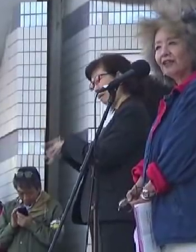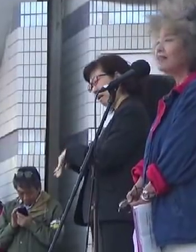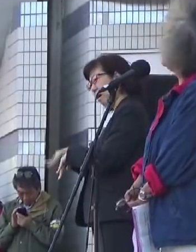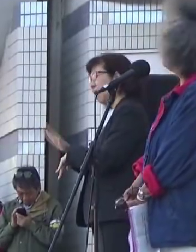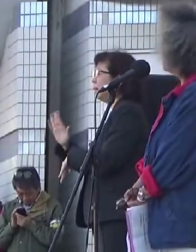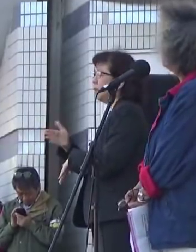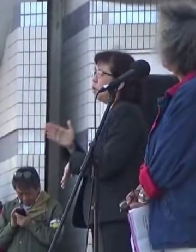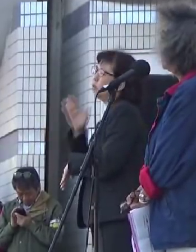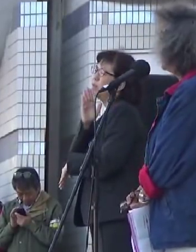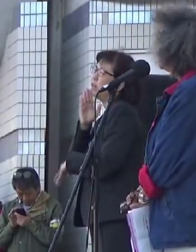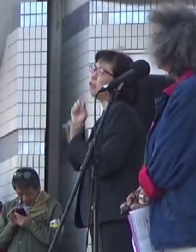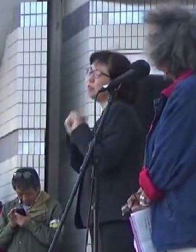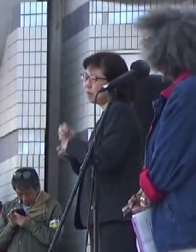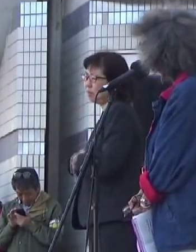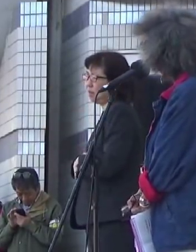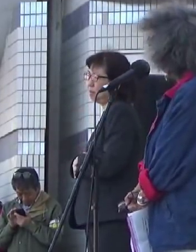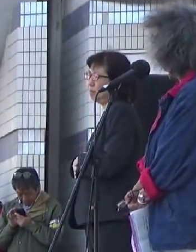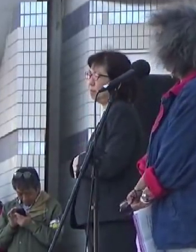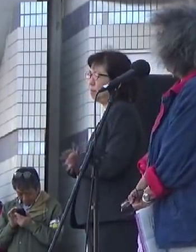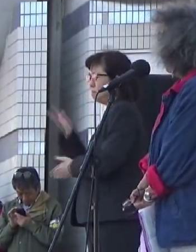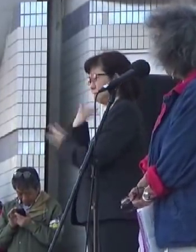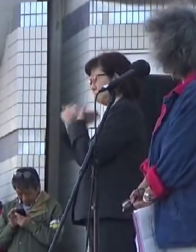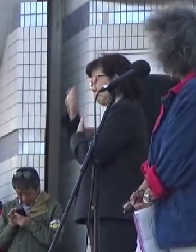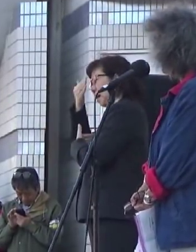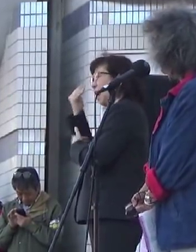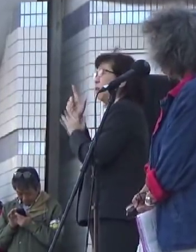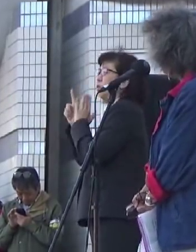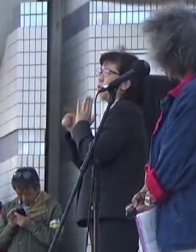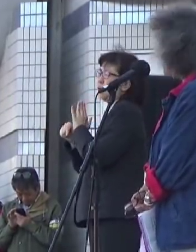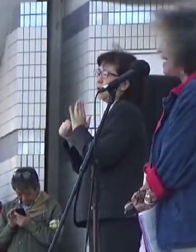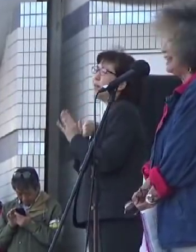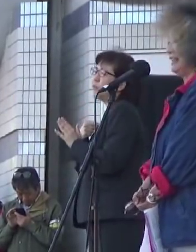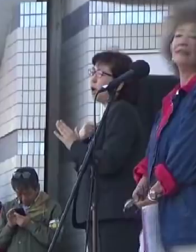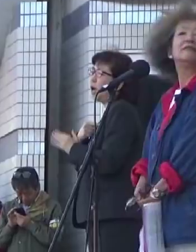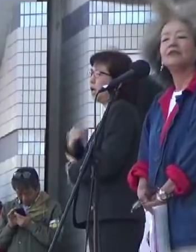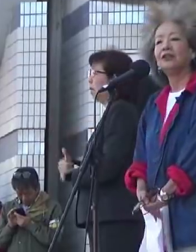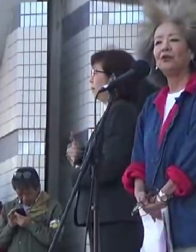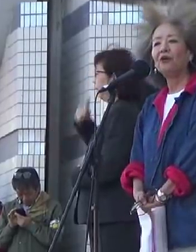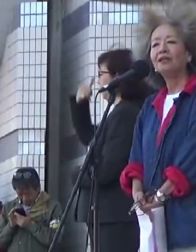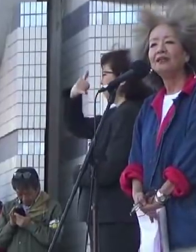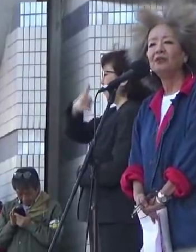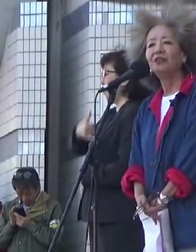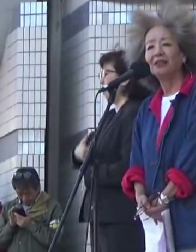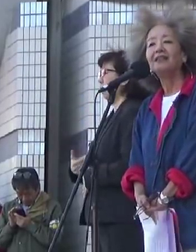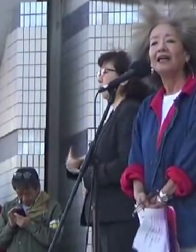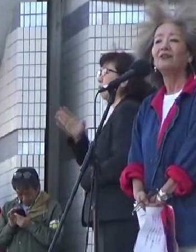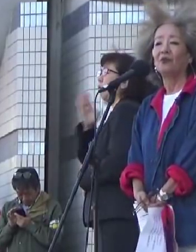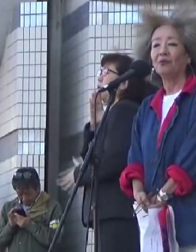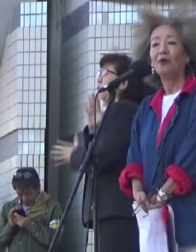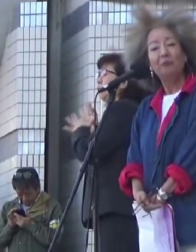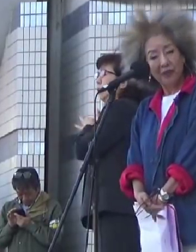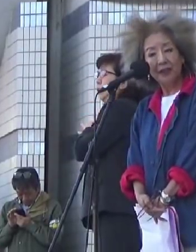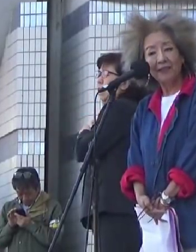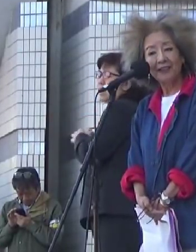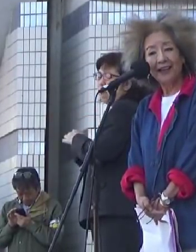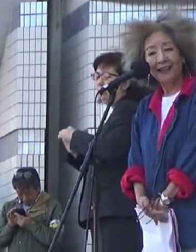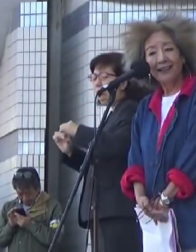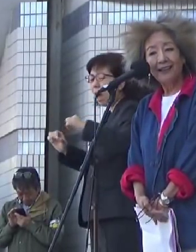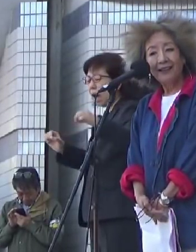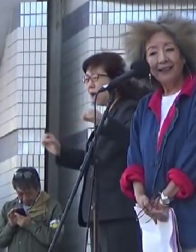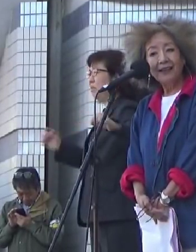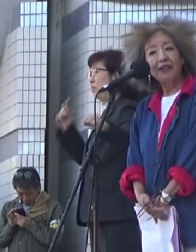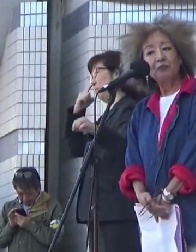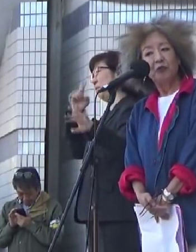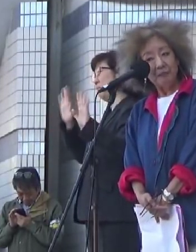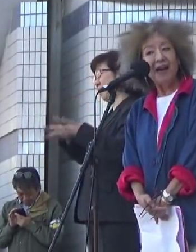い時私は人生って呆れるほど長い長編小説だと思ってまし